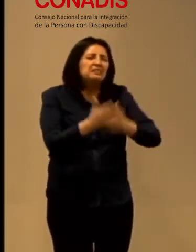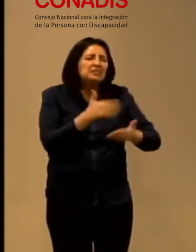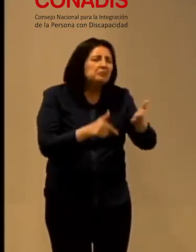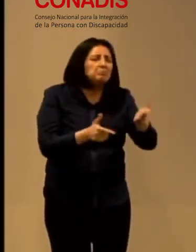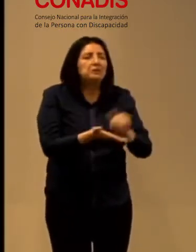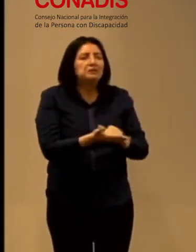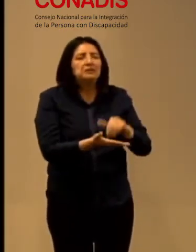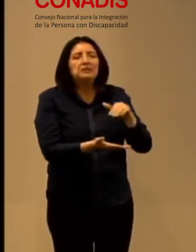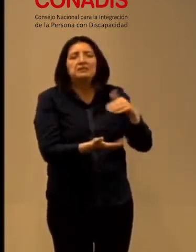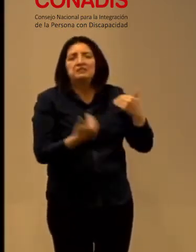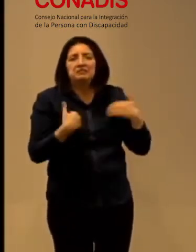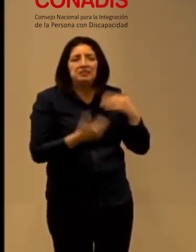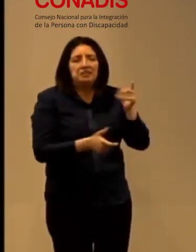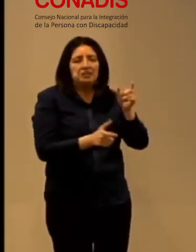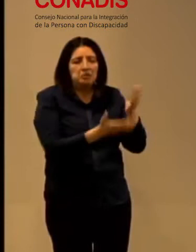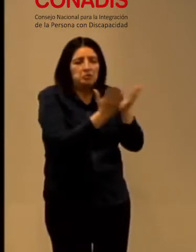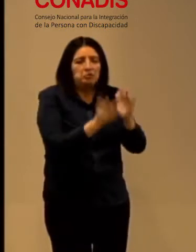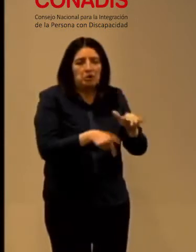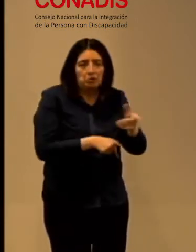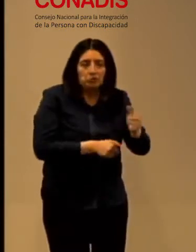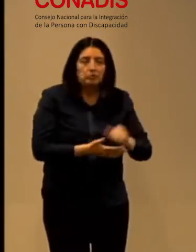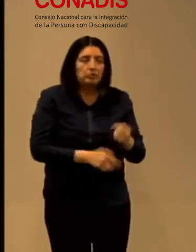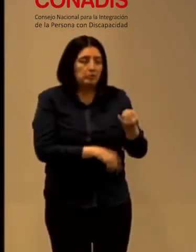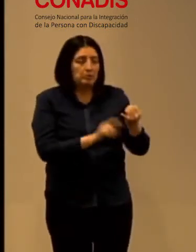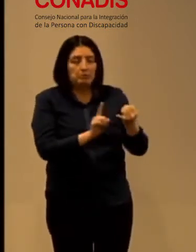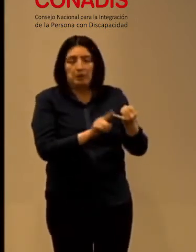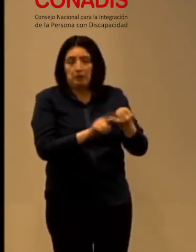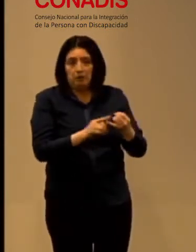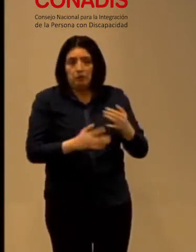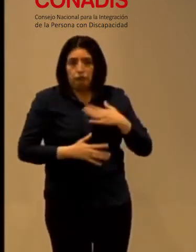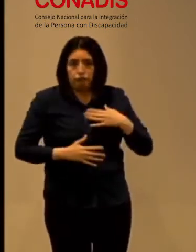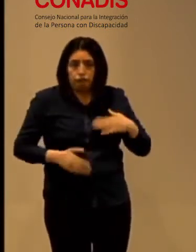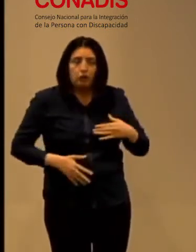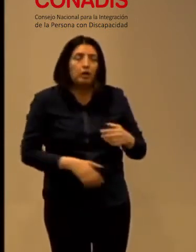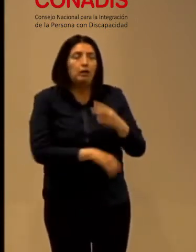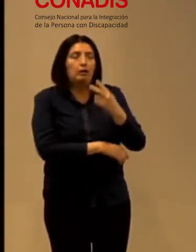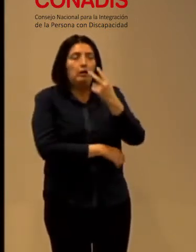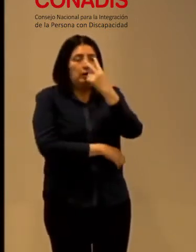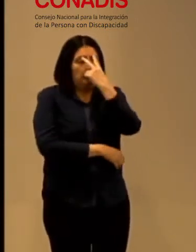alumnos matriculados, principalmente en discapacidad motora, visual,